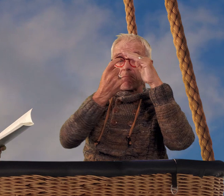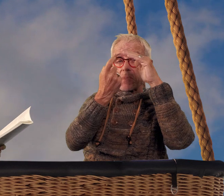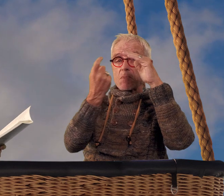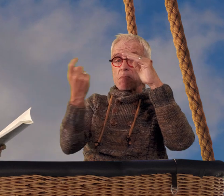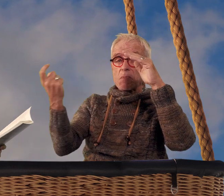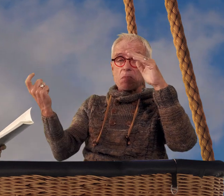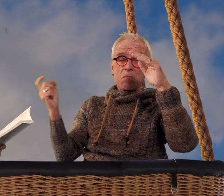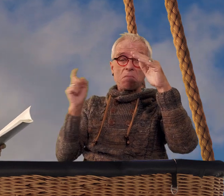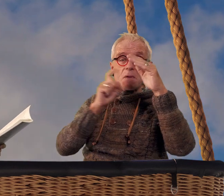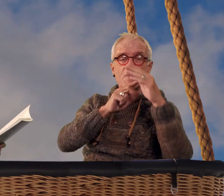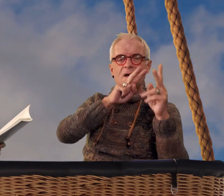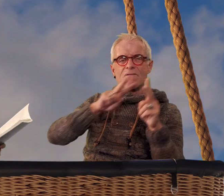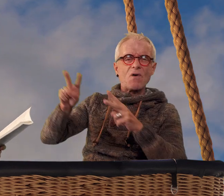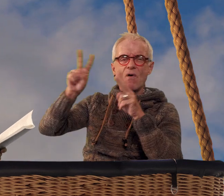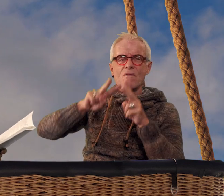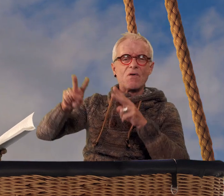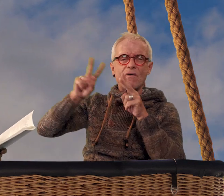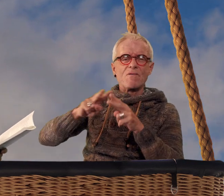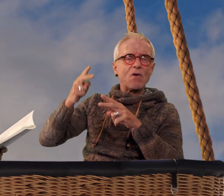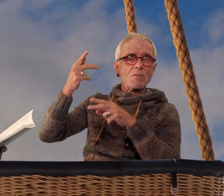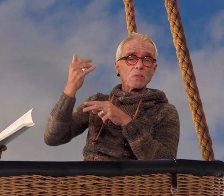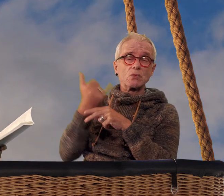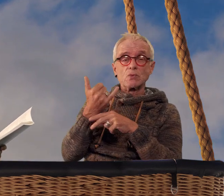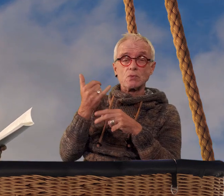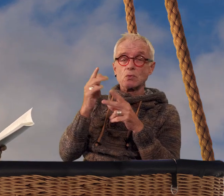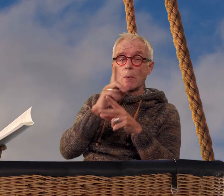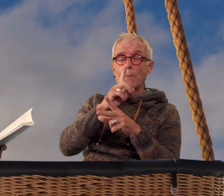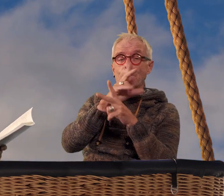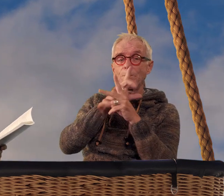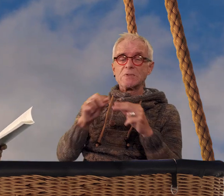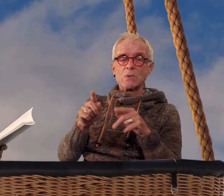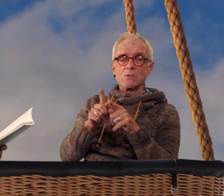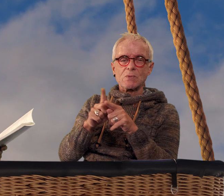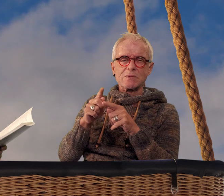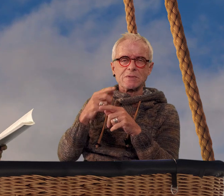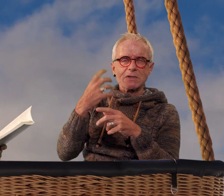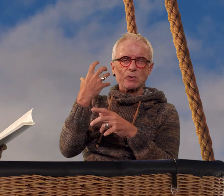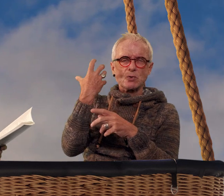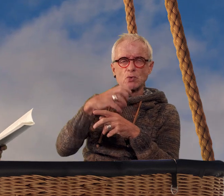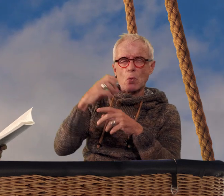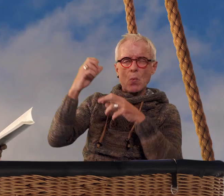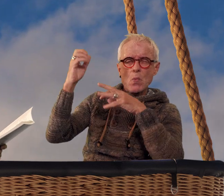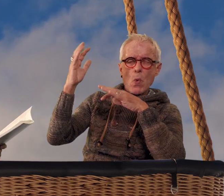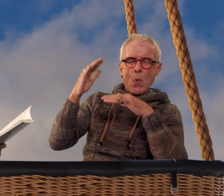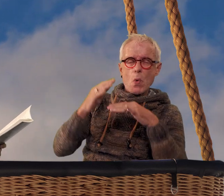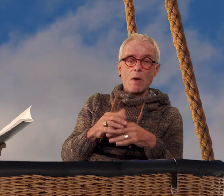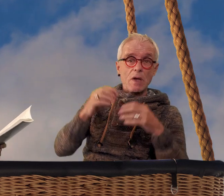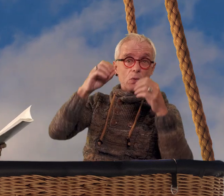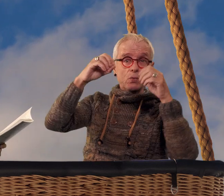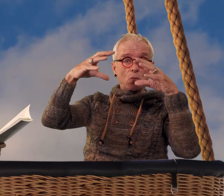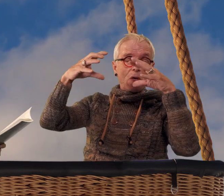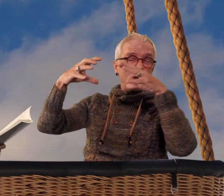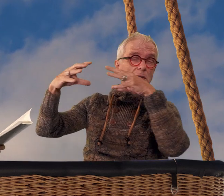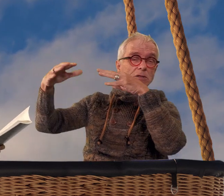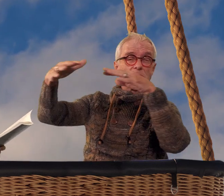Les grands vents des jours passés avaient fait silence. Une chaleur accablant tombait du ciel sans nuages. Pas un souffle